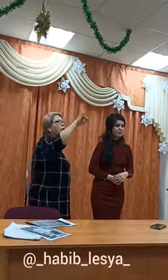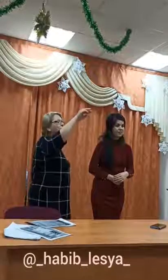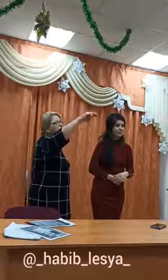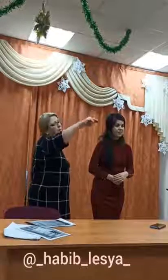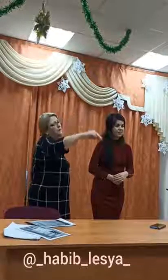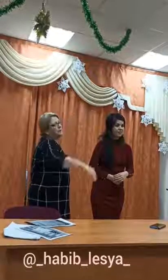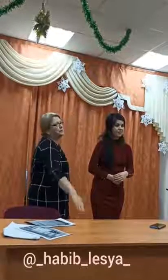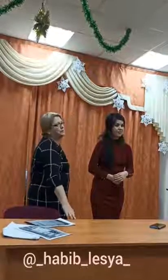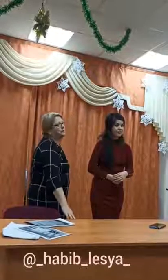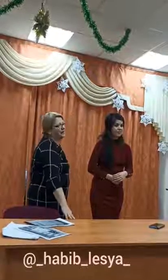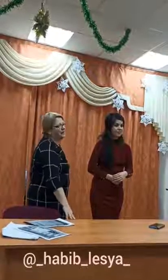монолит.